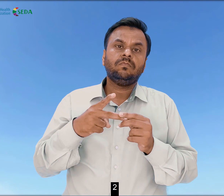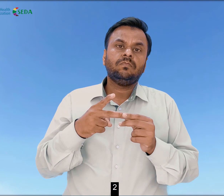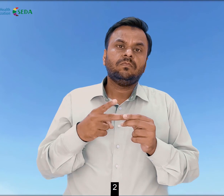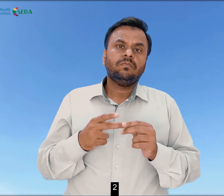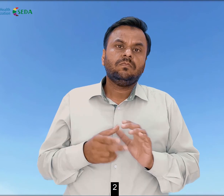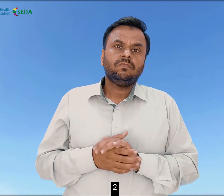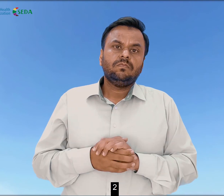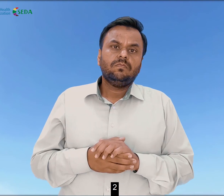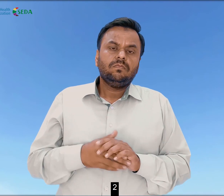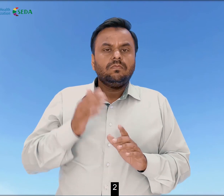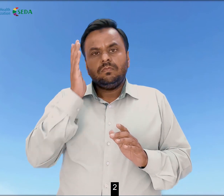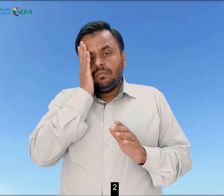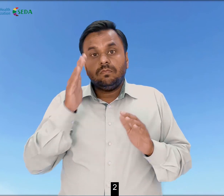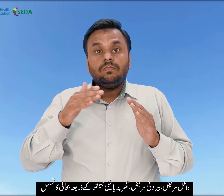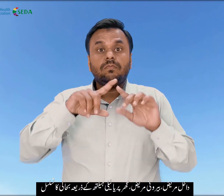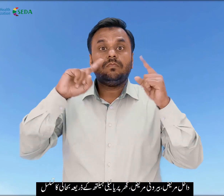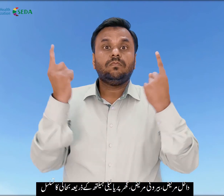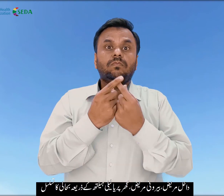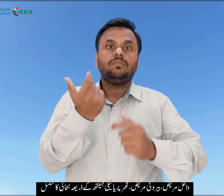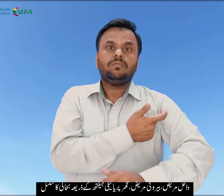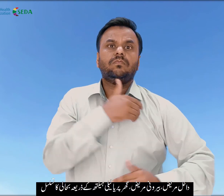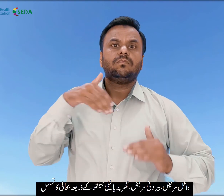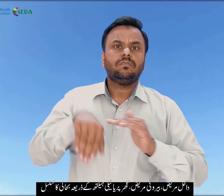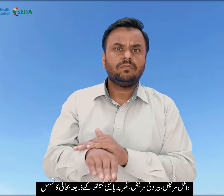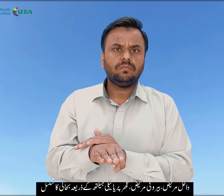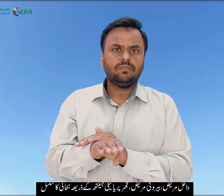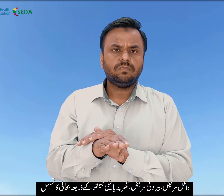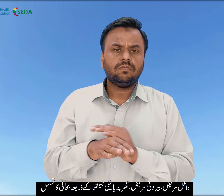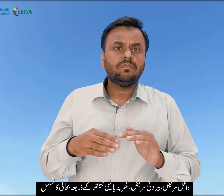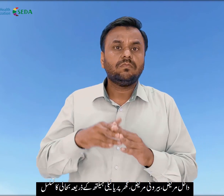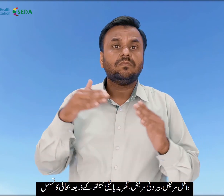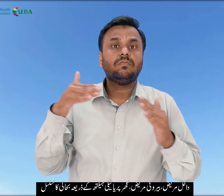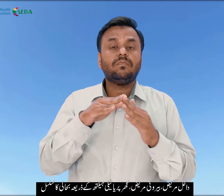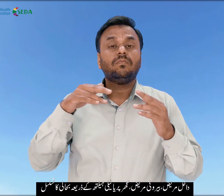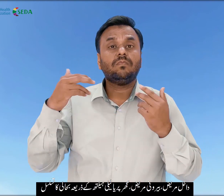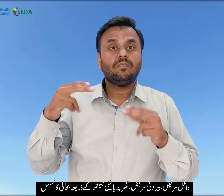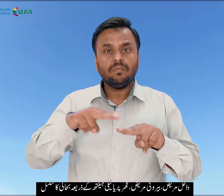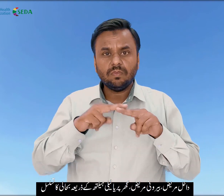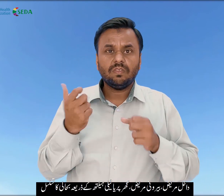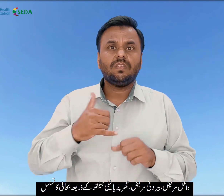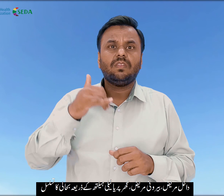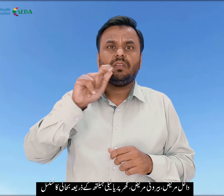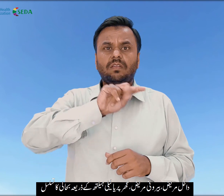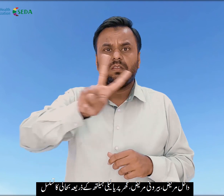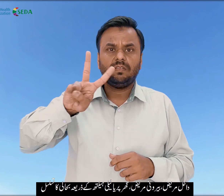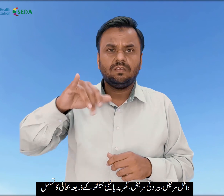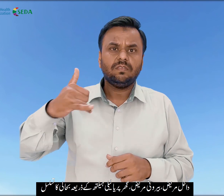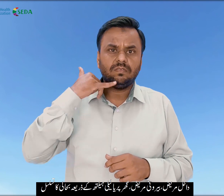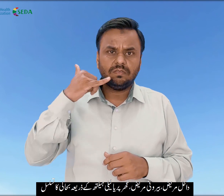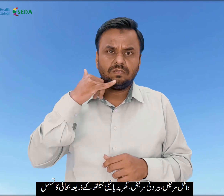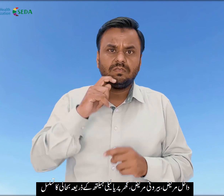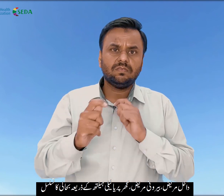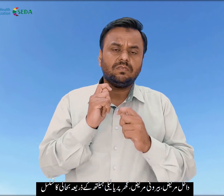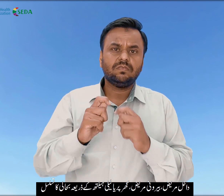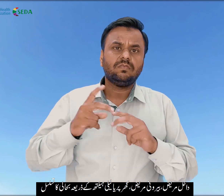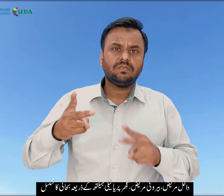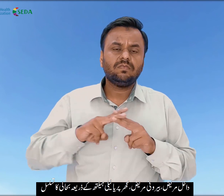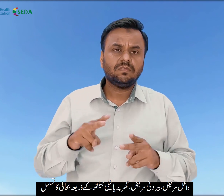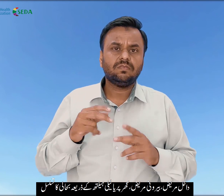2. داخل مریض، بیرونی مریض، گھر پر یا ٹیلی ہیلتھ کے ذریعے بحالی کا